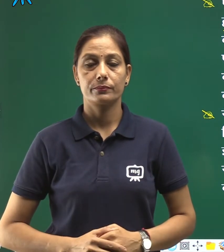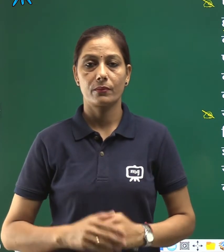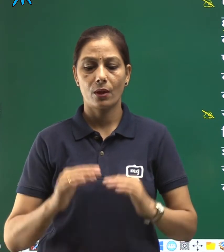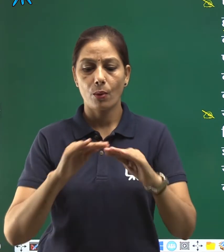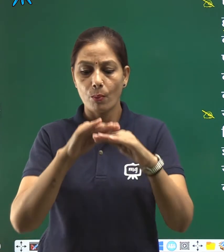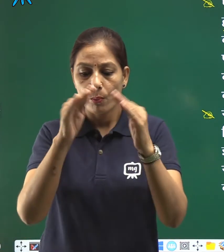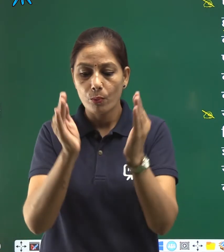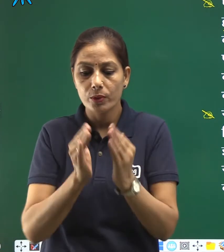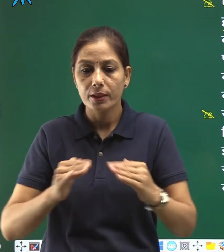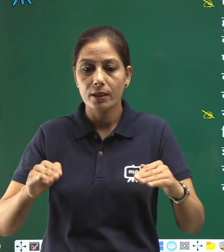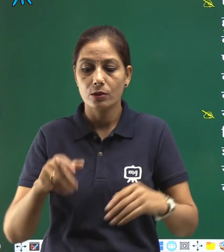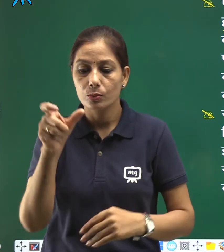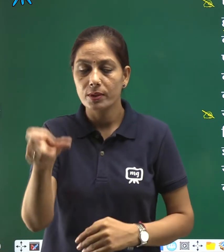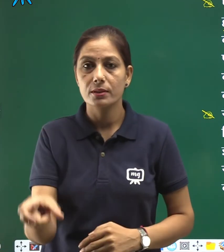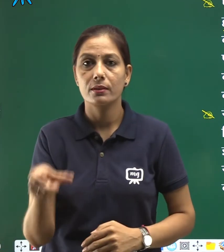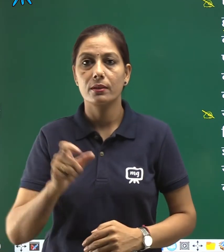मूर्तिकार